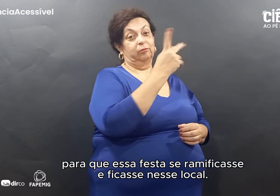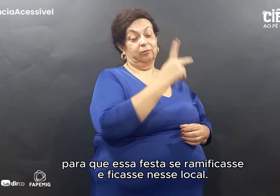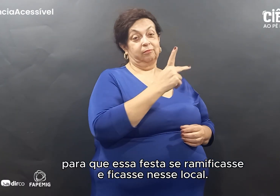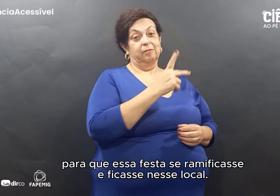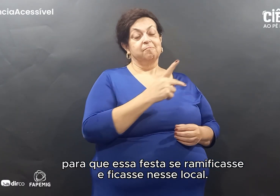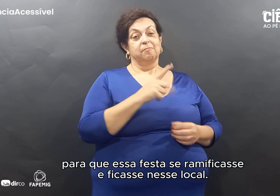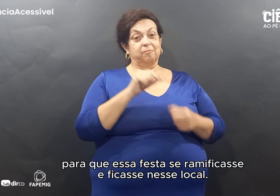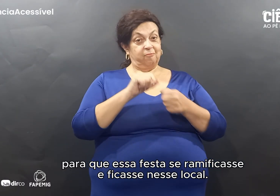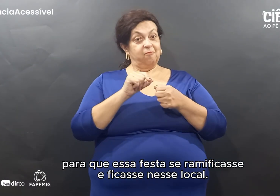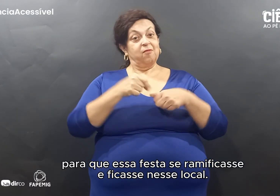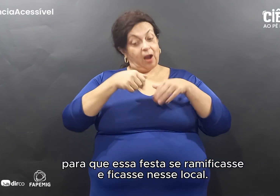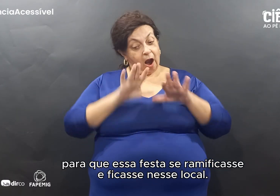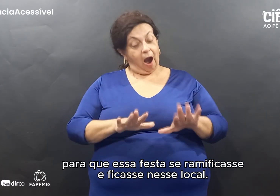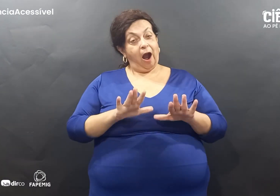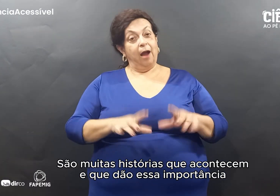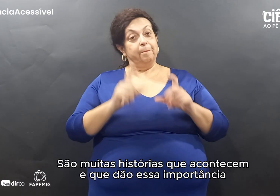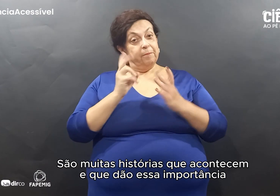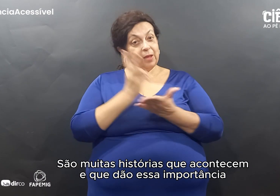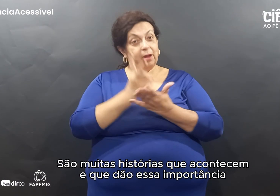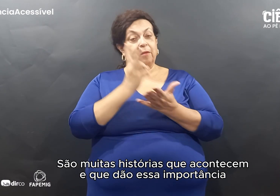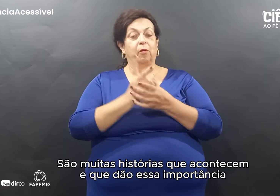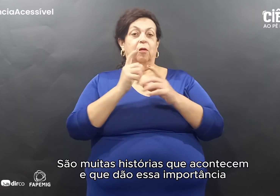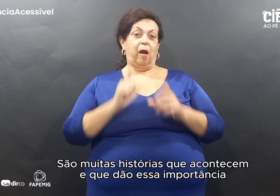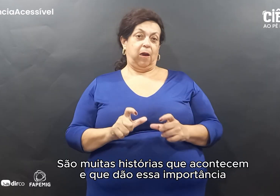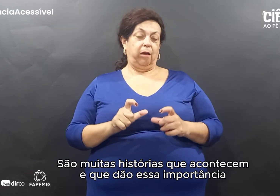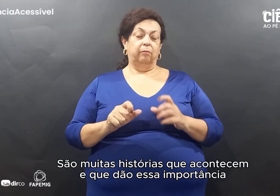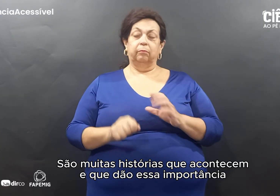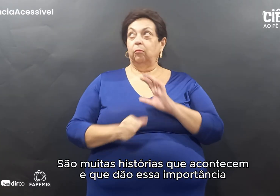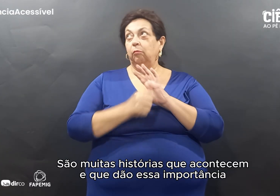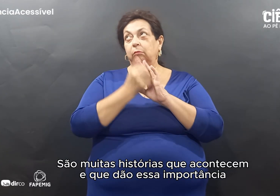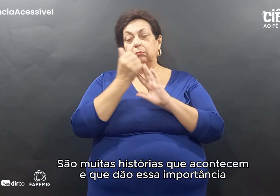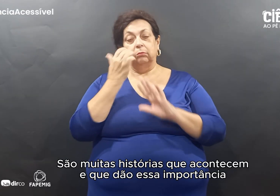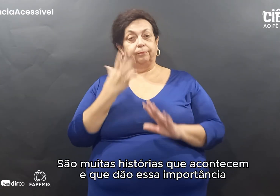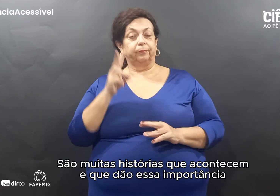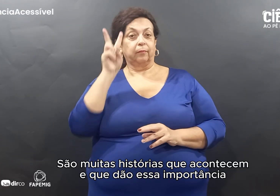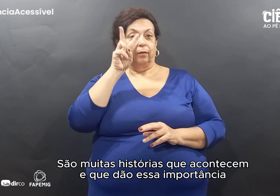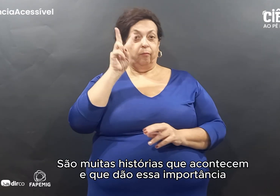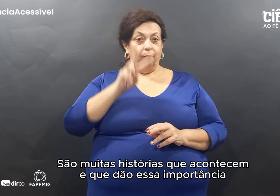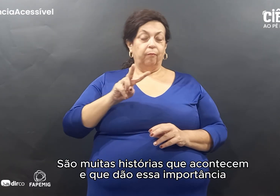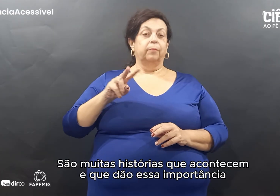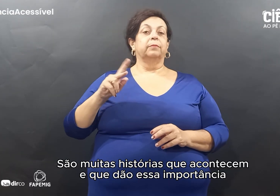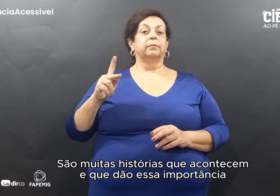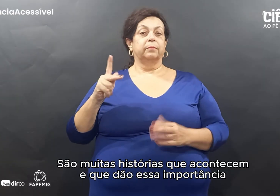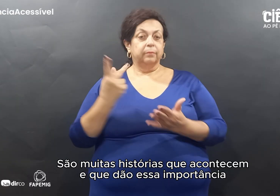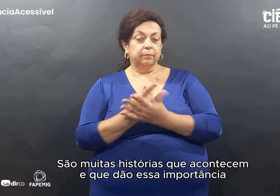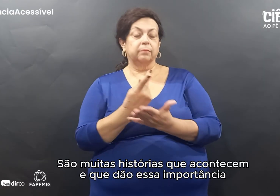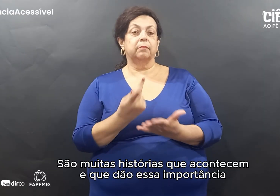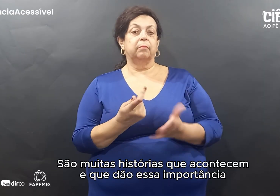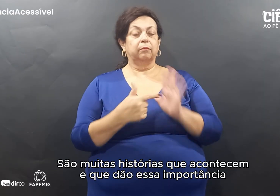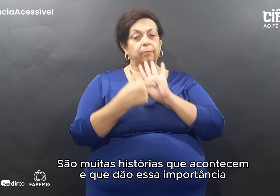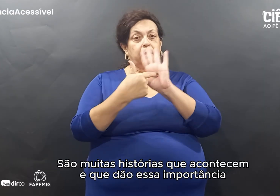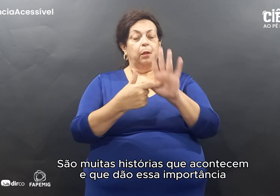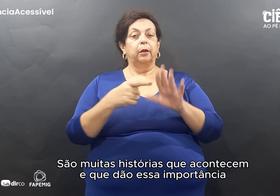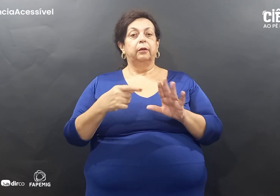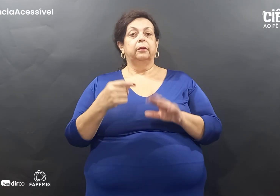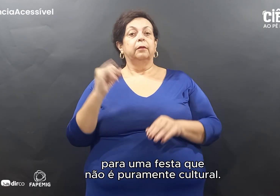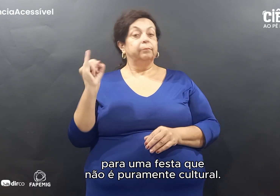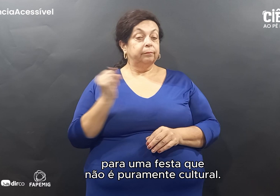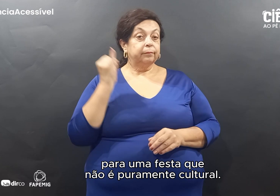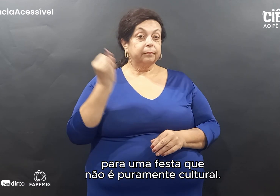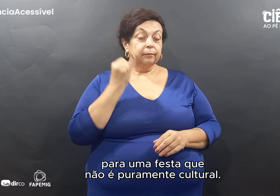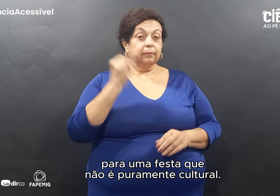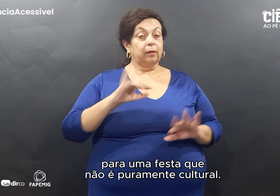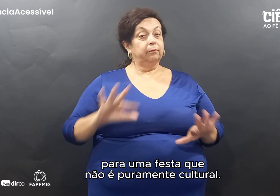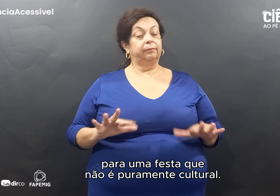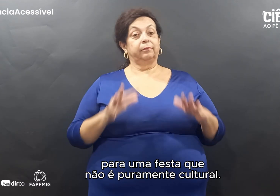se ramificasse e ficasse nesse local. São muitas histórias que acontecem e que dão essa importância para